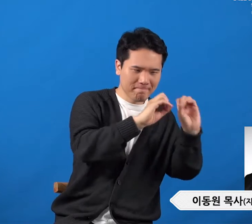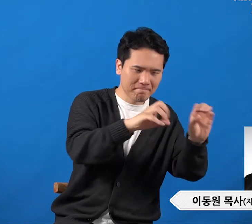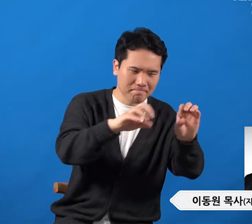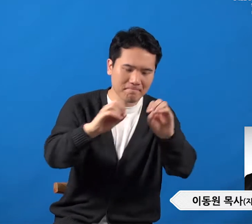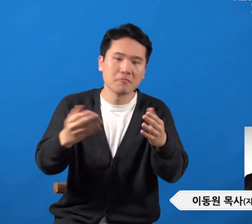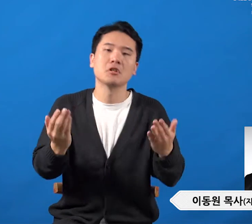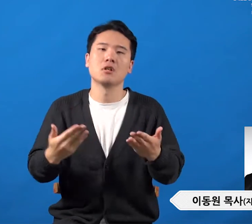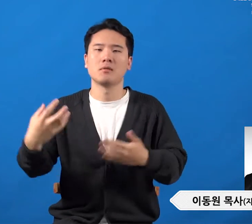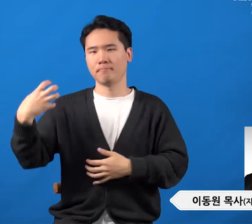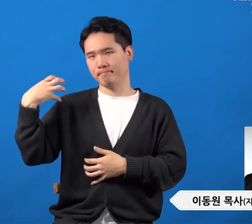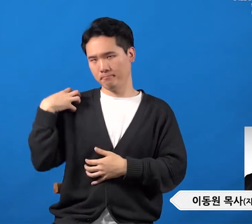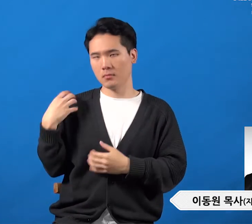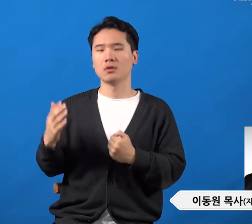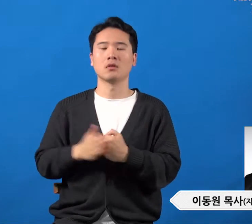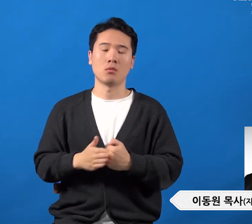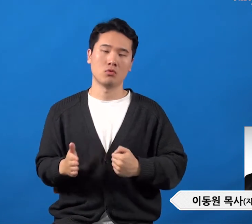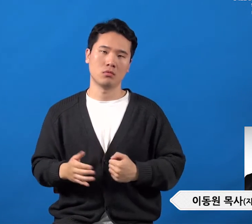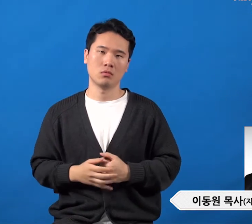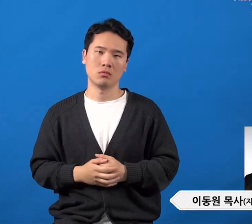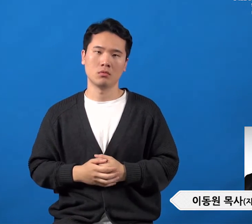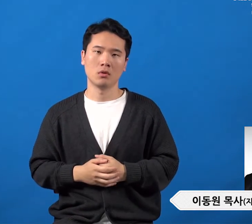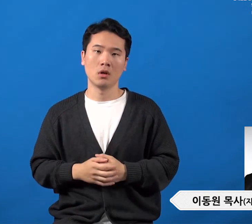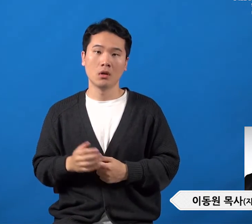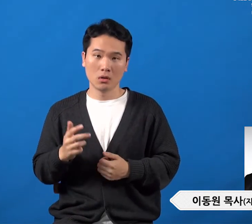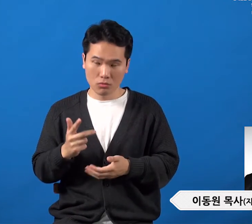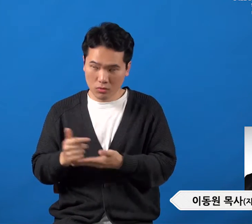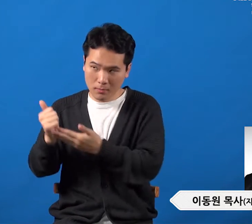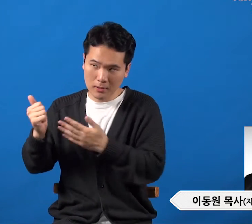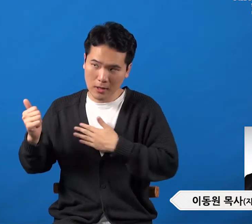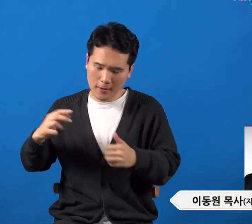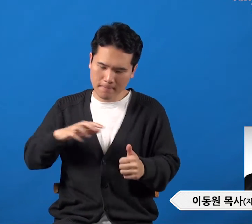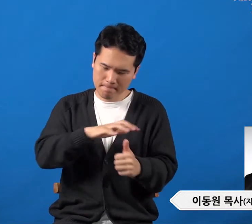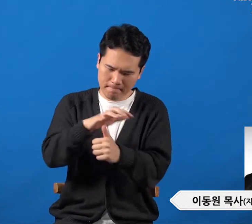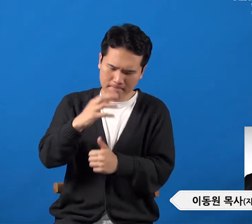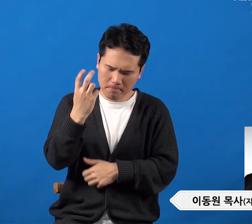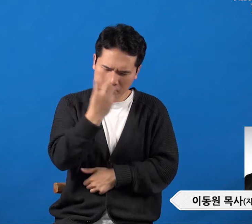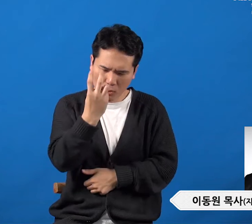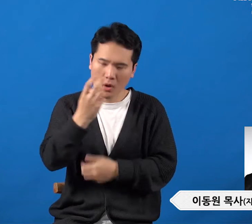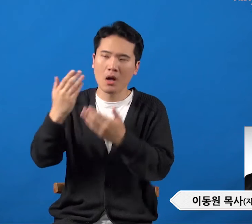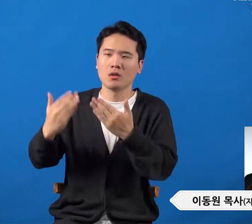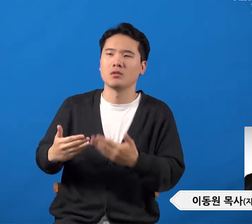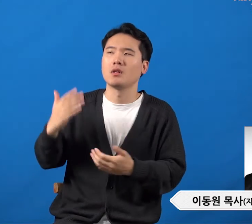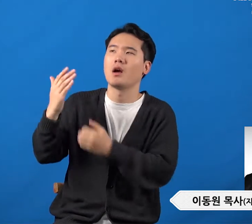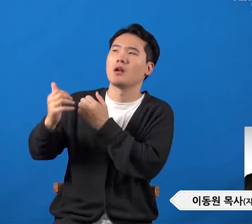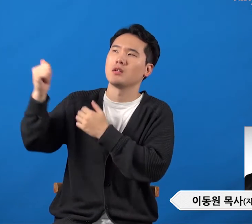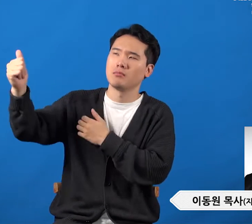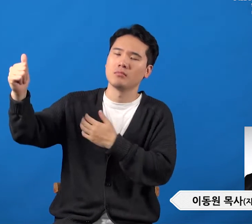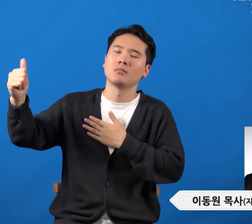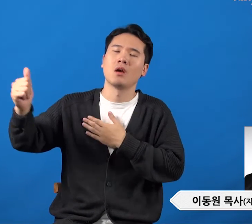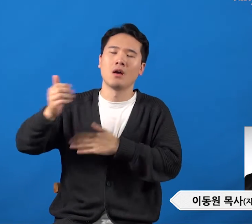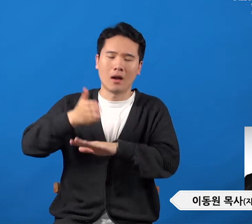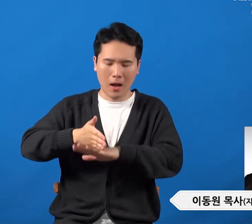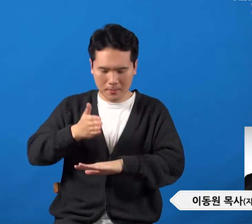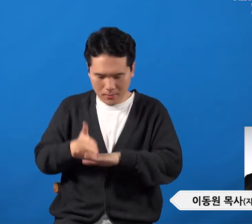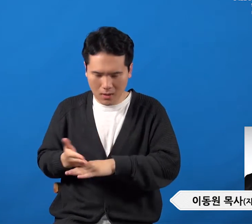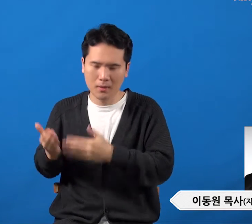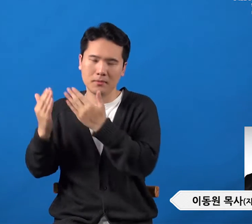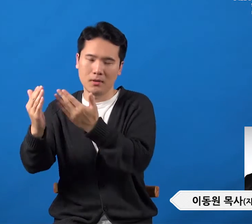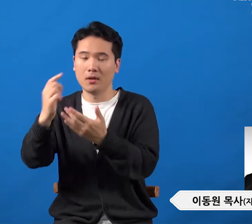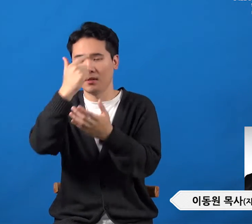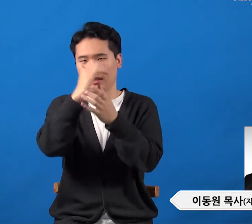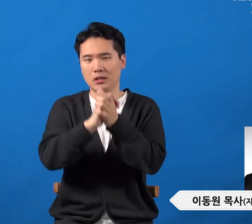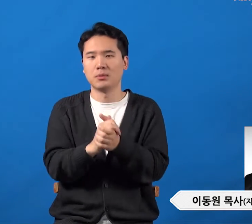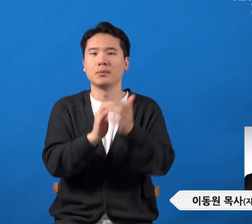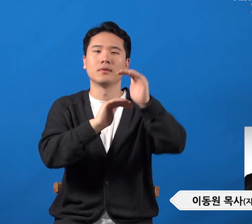전하도록 나를 지켜주신, 나를 보호해주신 하나님 감사합니다. 지금 그 기도를 마지막에